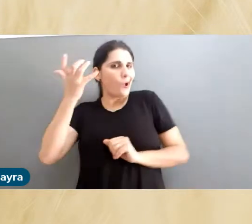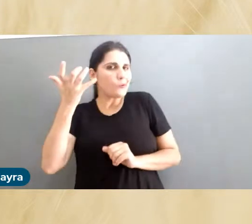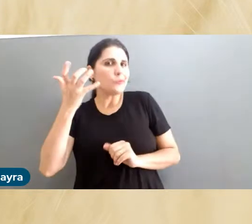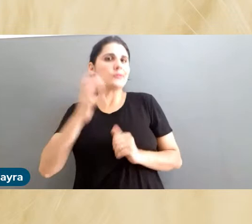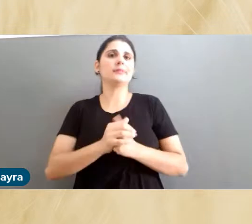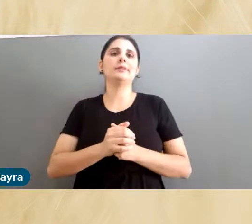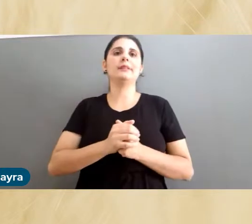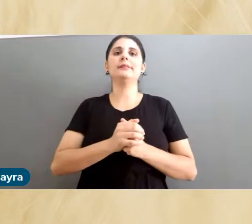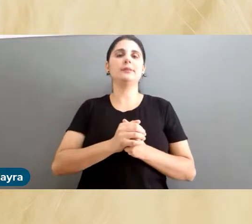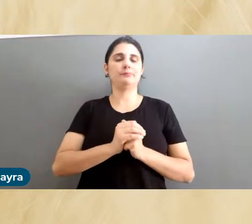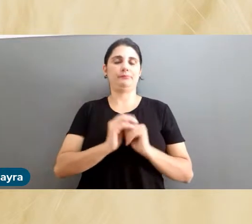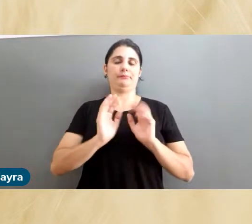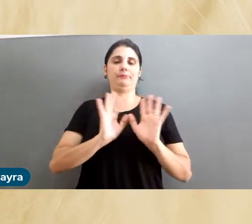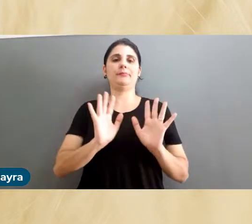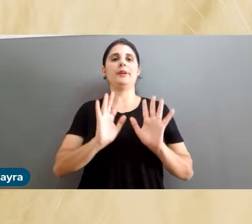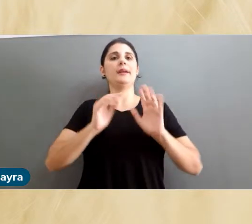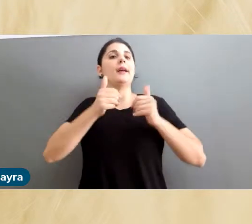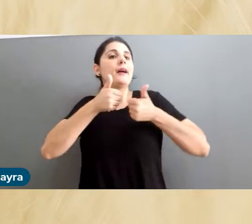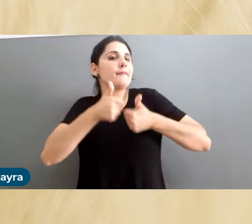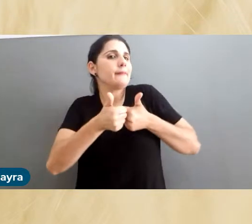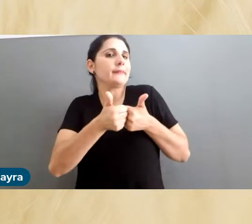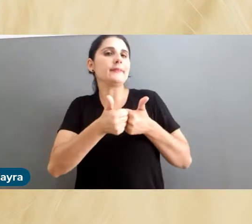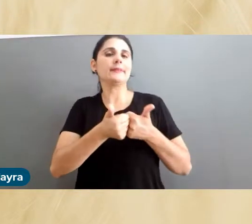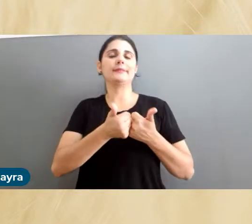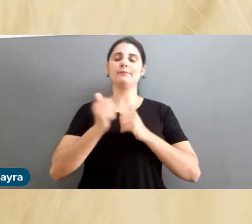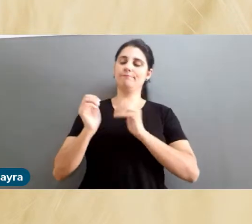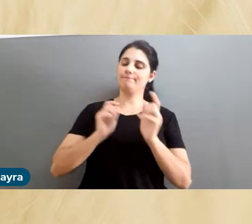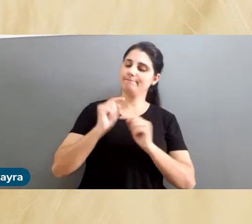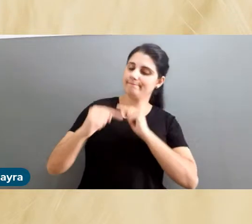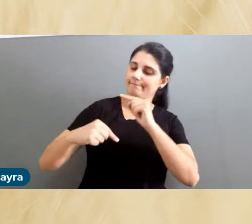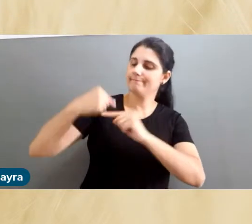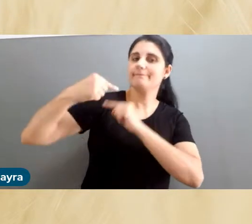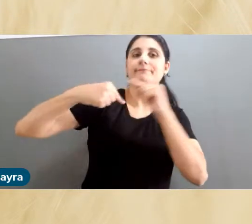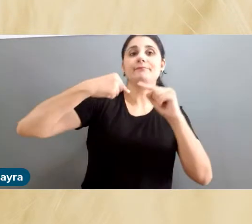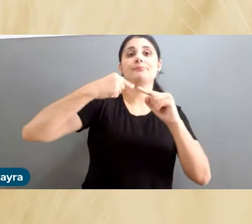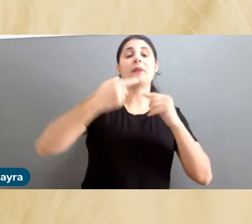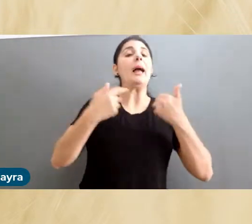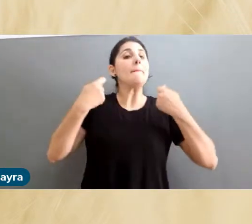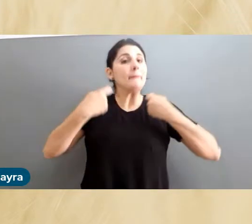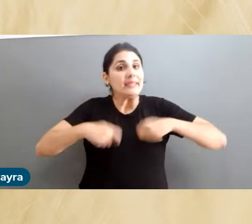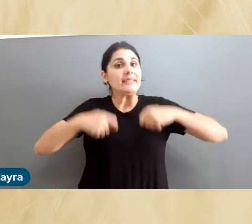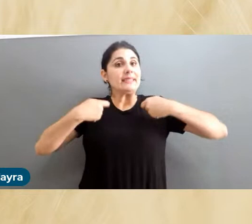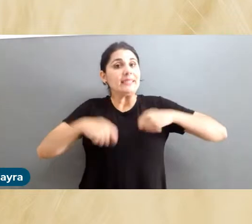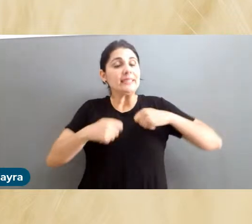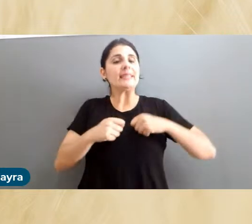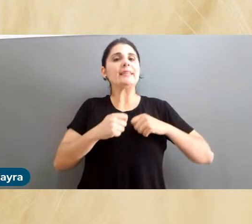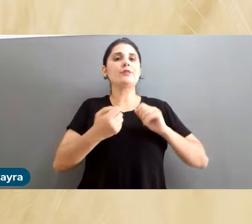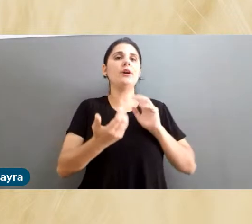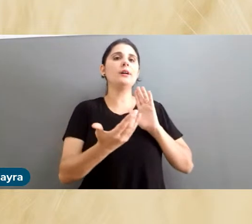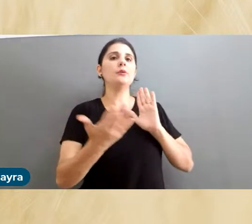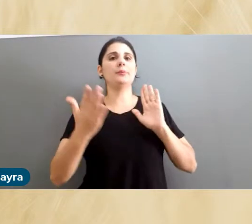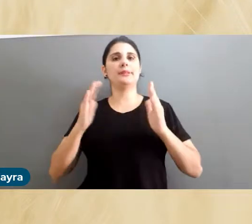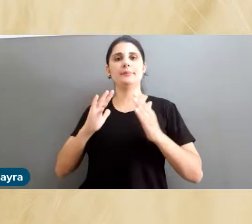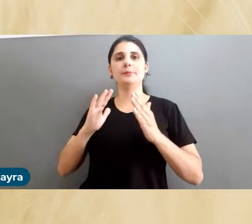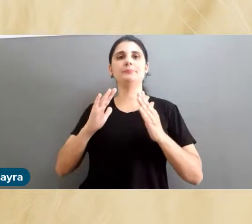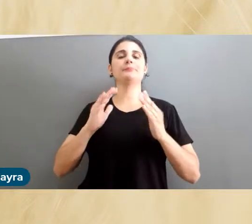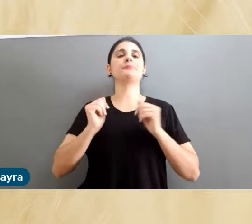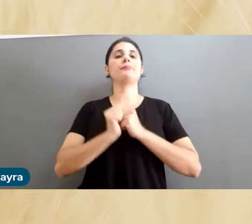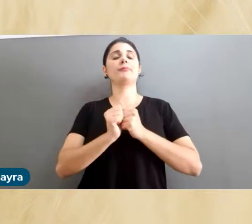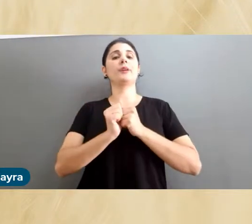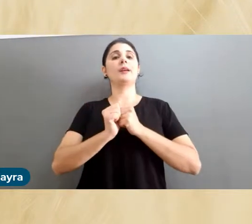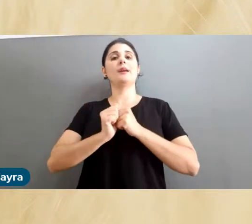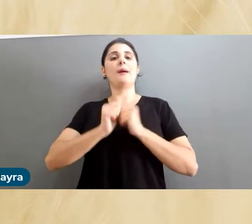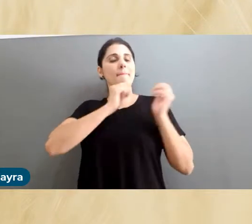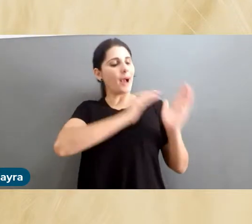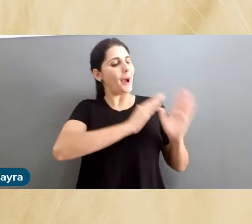estamos diante dessas transformações, é preciso nos lembrar que os cronogramas